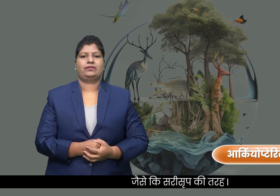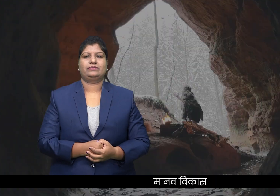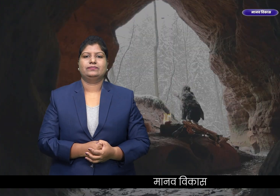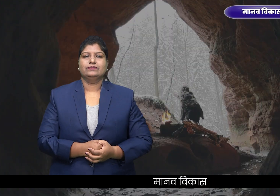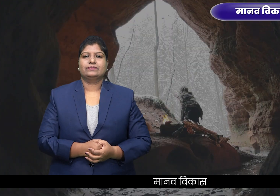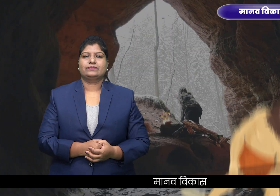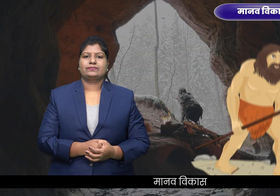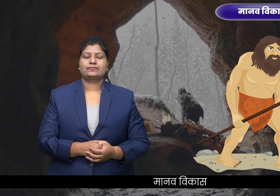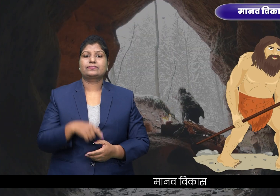मानव विकास।